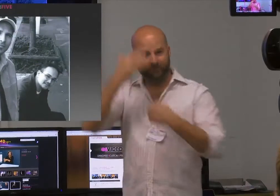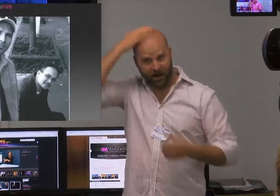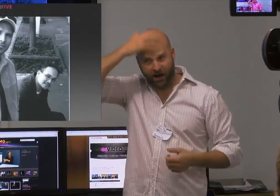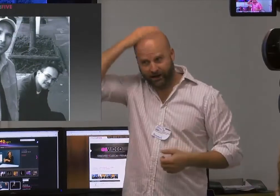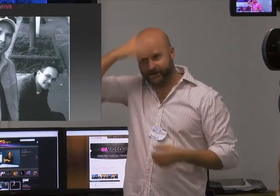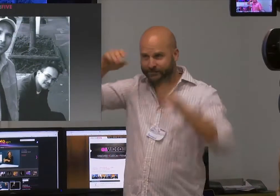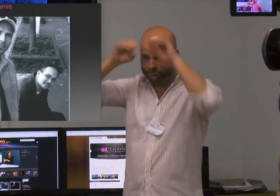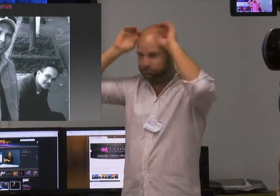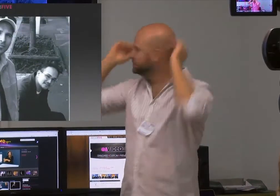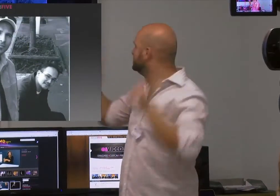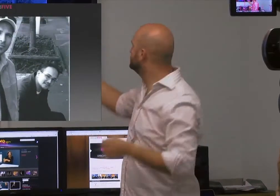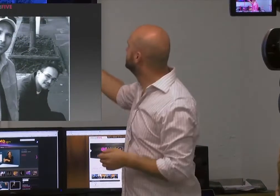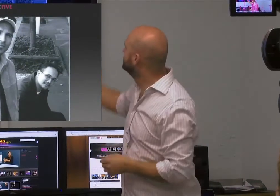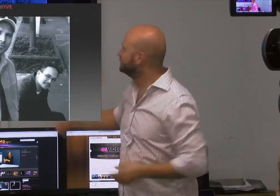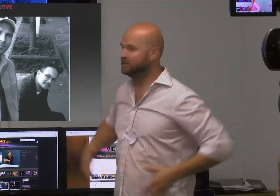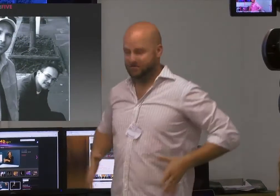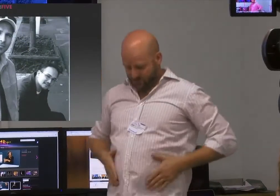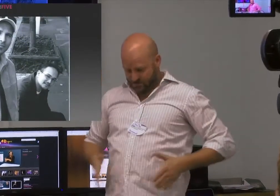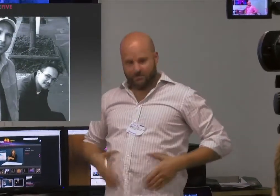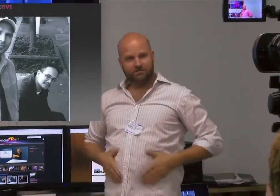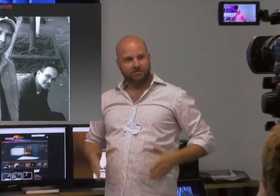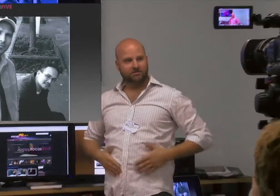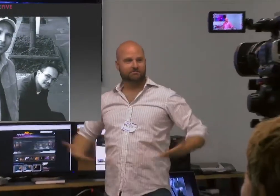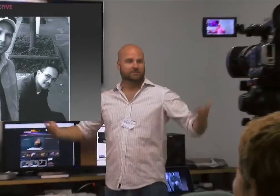Vor 10 Jahren hatte ich noch ein paar Härchen und